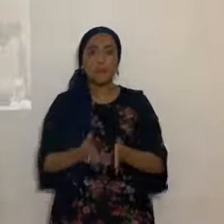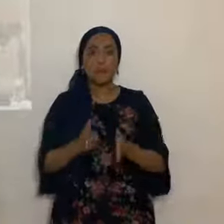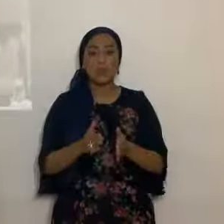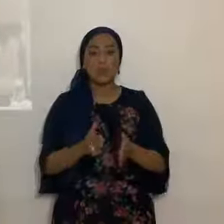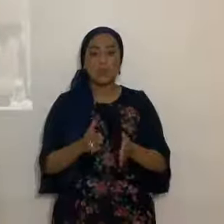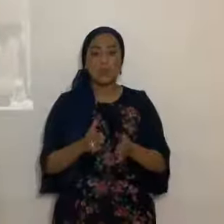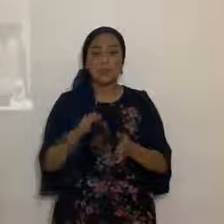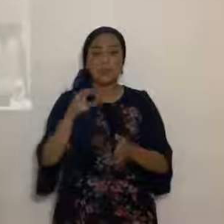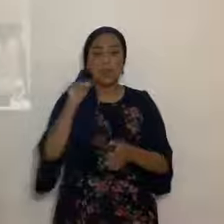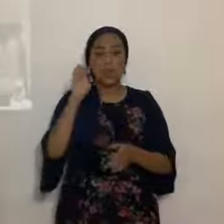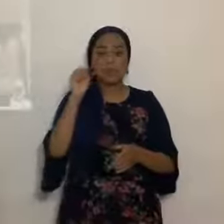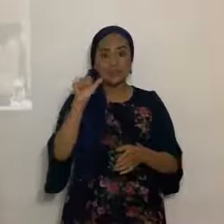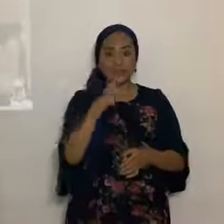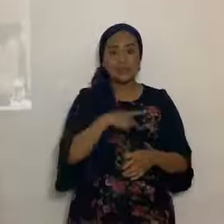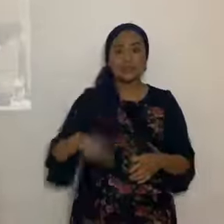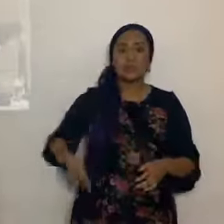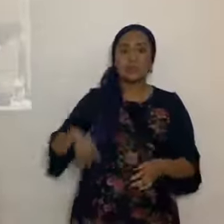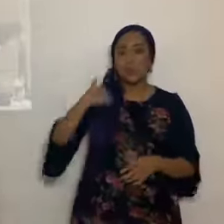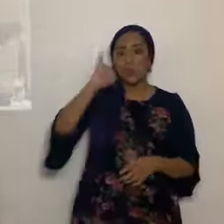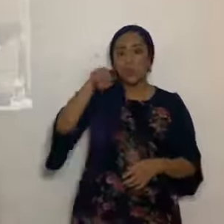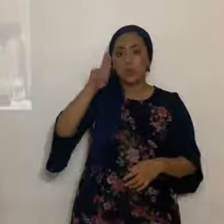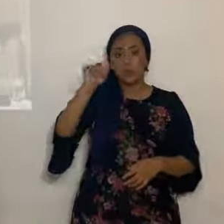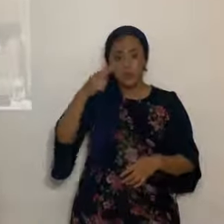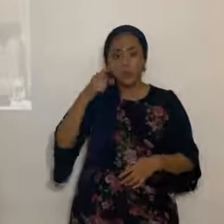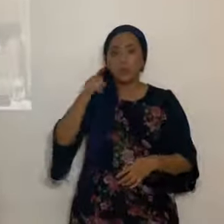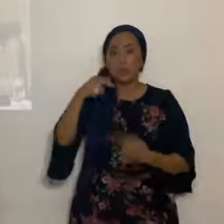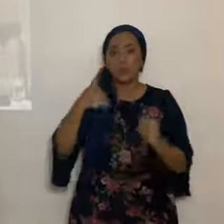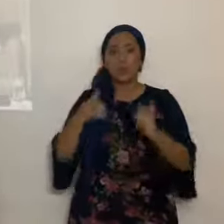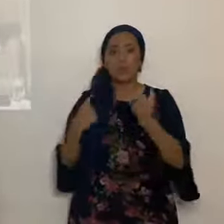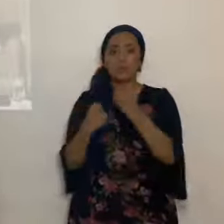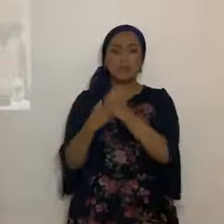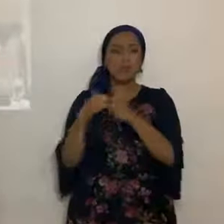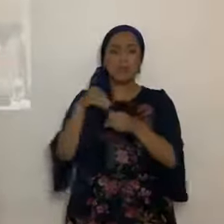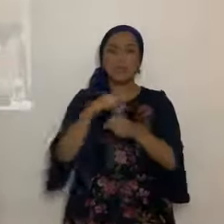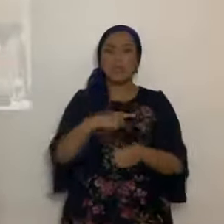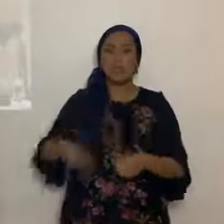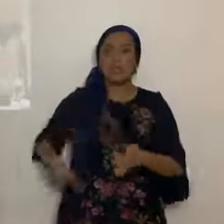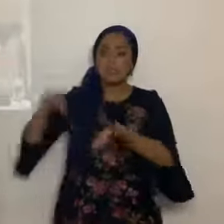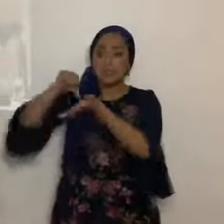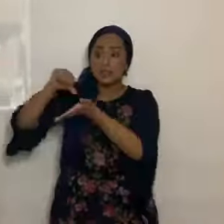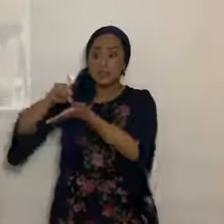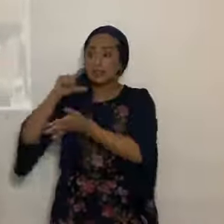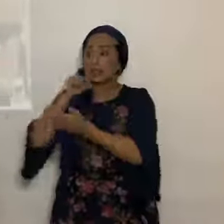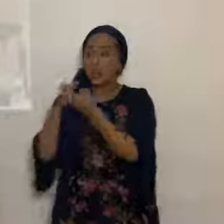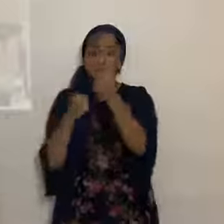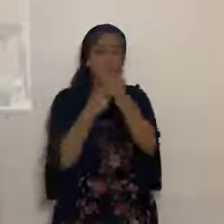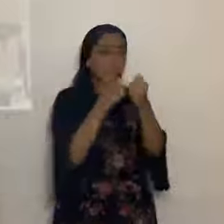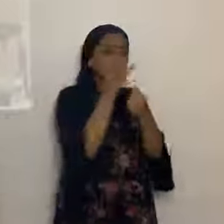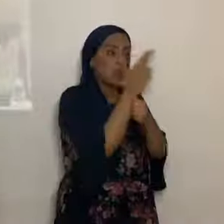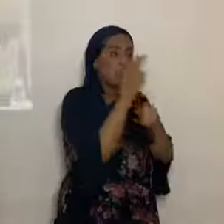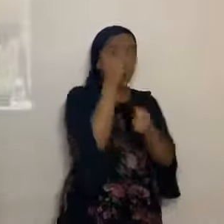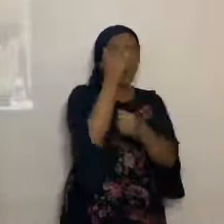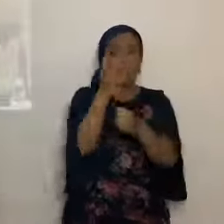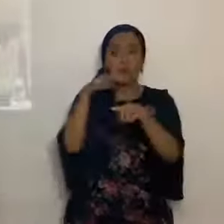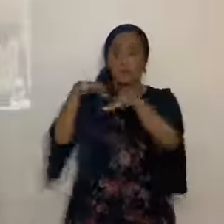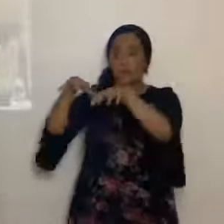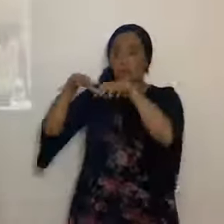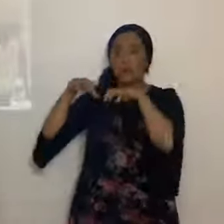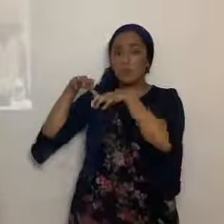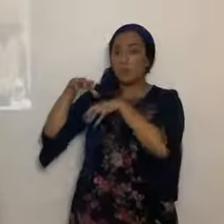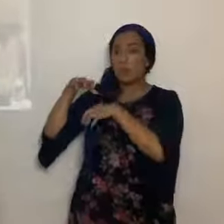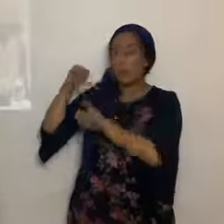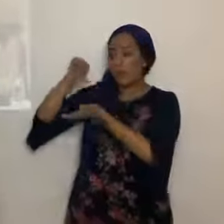a Asa, rey de Judá, y le dijo, por cuanto te has apoyado en el rey de Siria y no te apoyaste en Yahweh tu Elohim, por eso el ejército del rey de